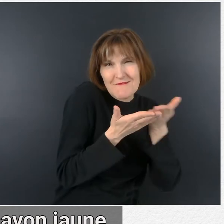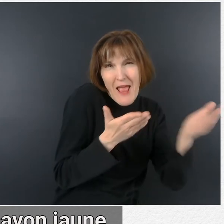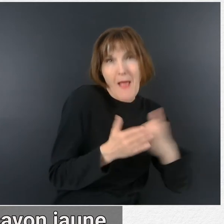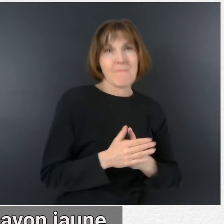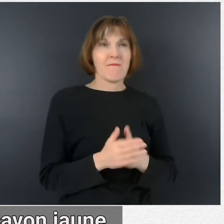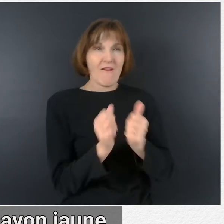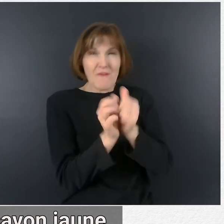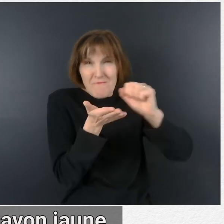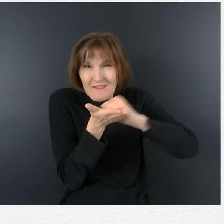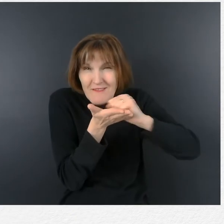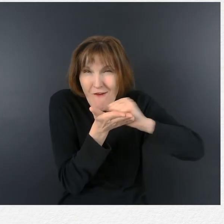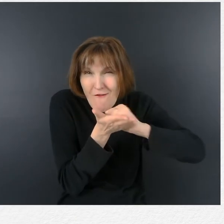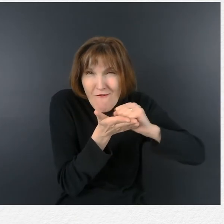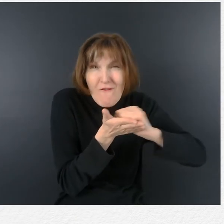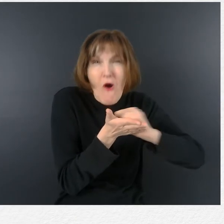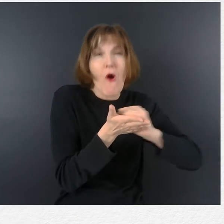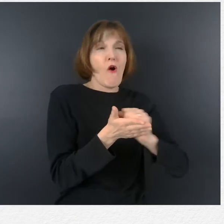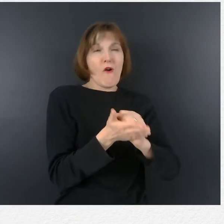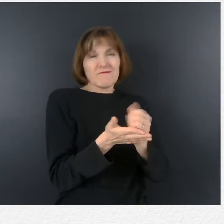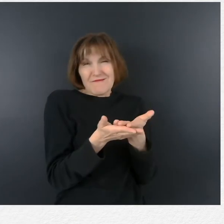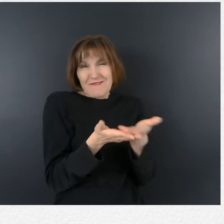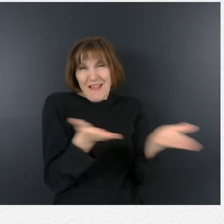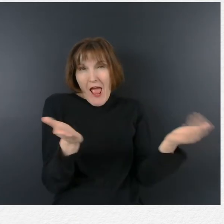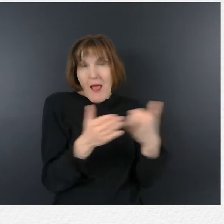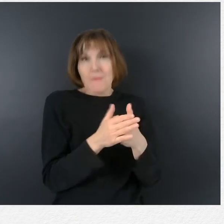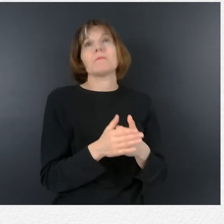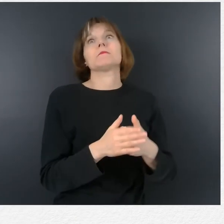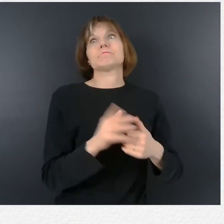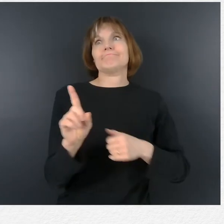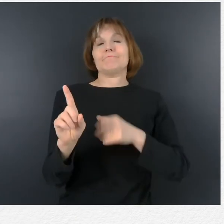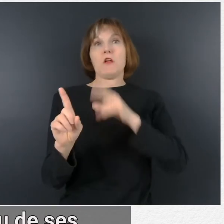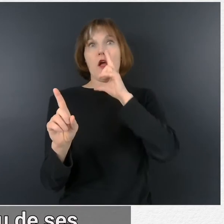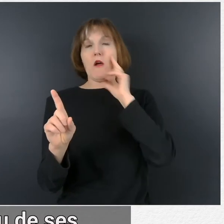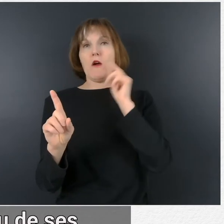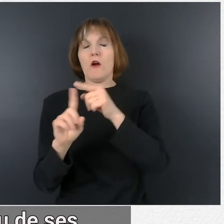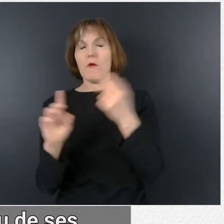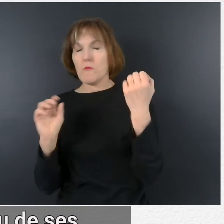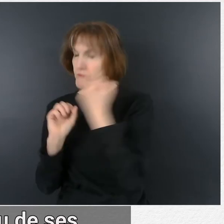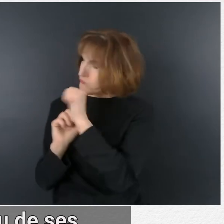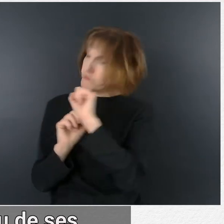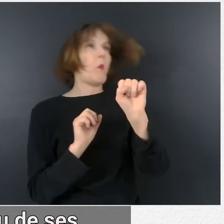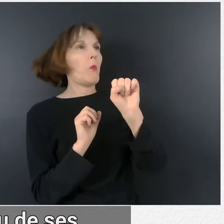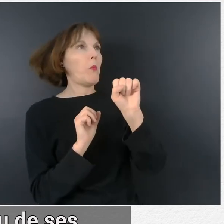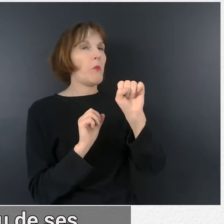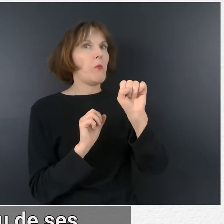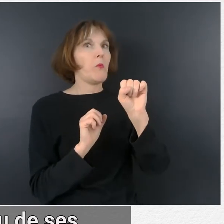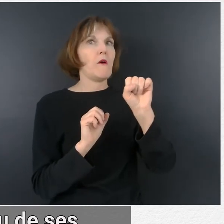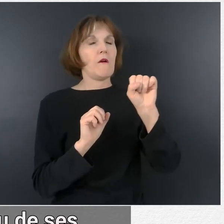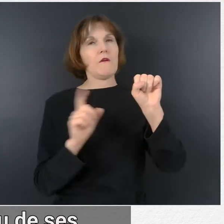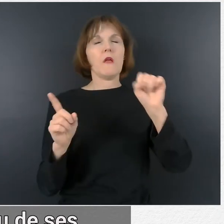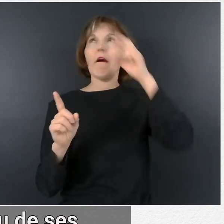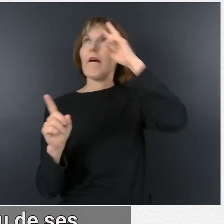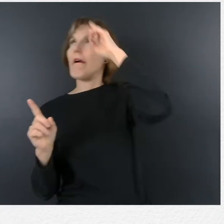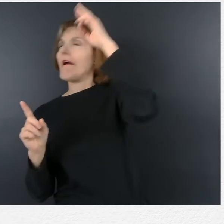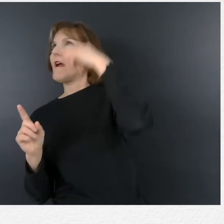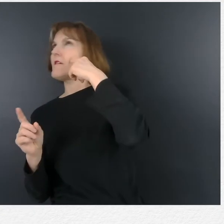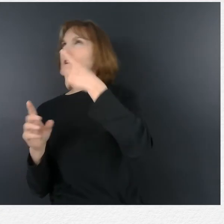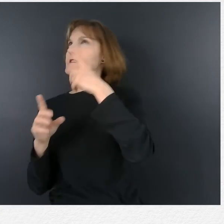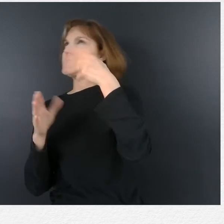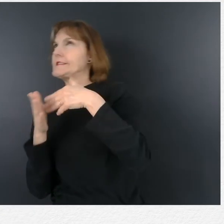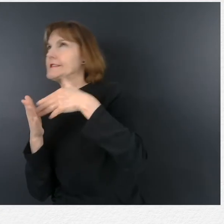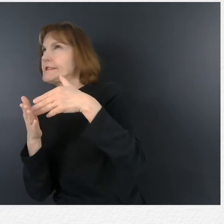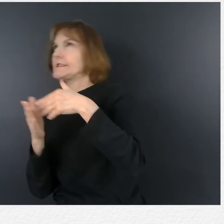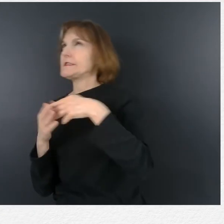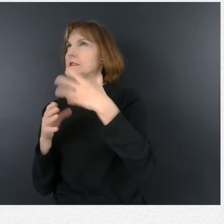bien ordinaire peuvent détourner l'intention d'un grand homme, de ses rêves ou de ses difficultés professionnelles